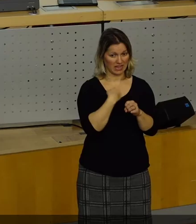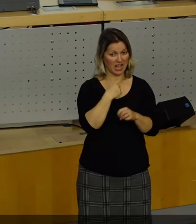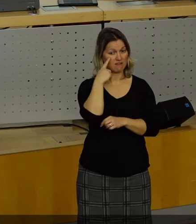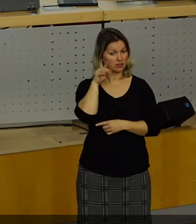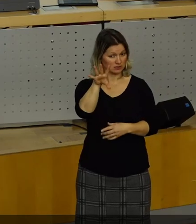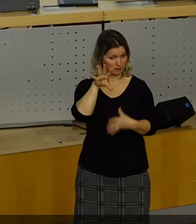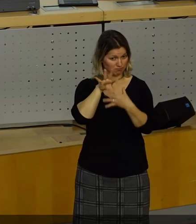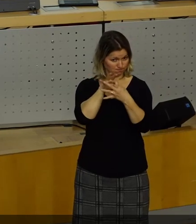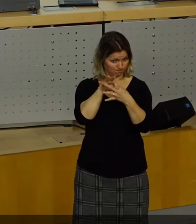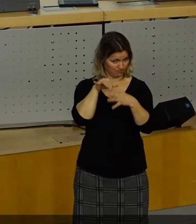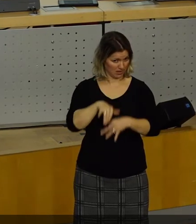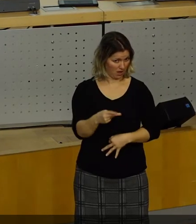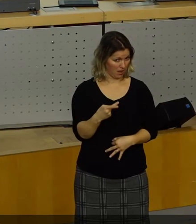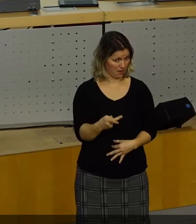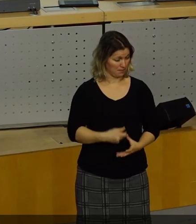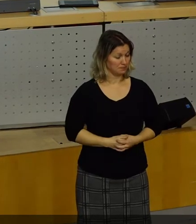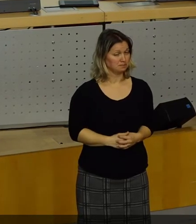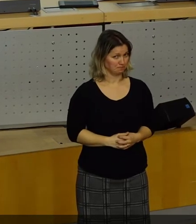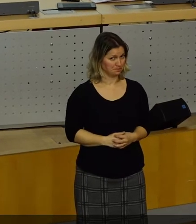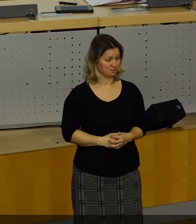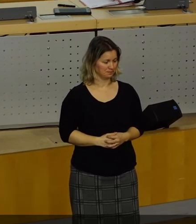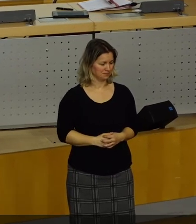Verbündeten. Danke.